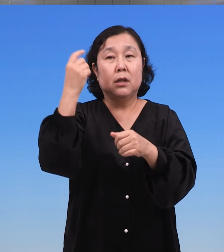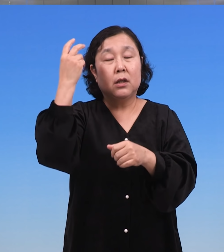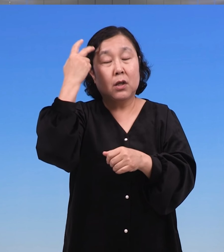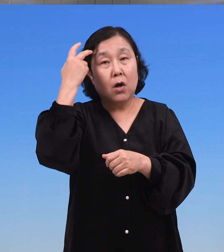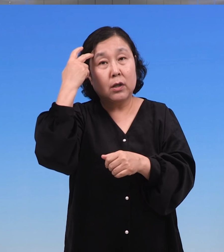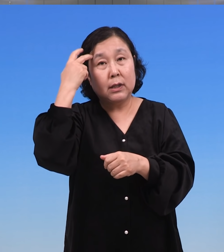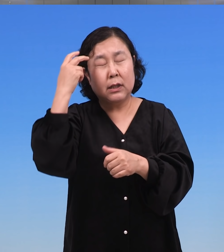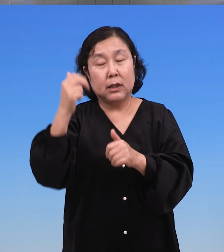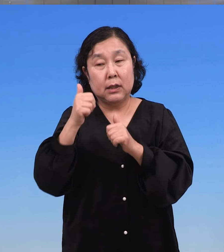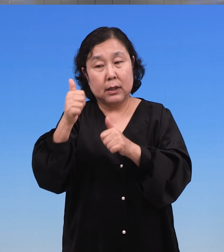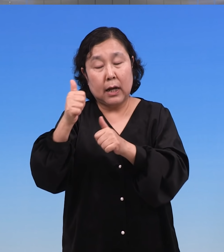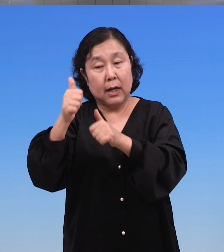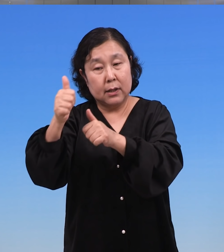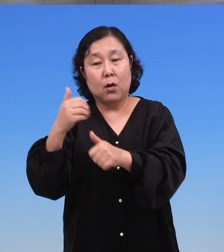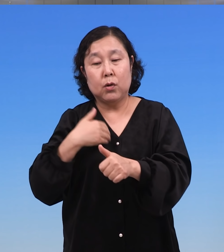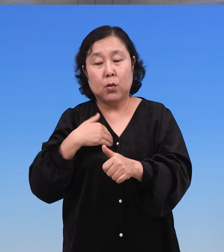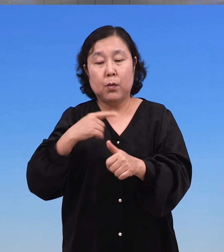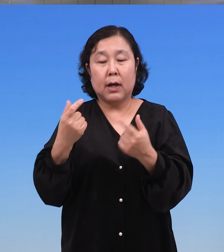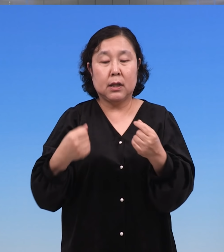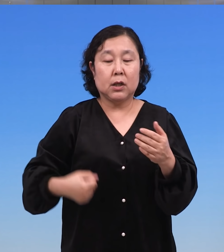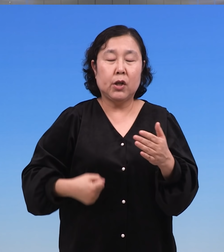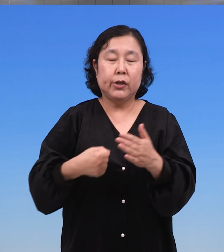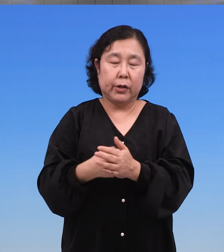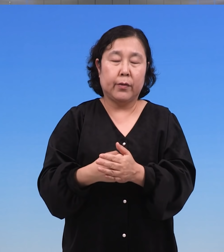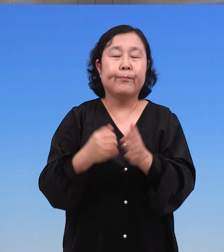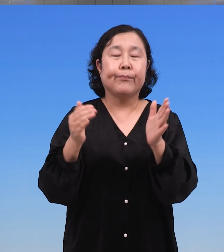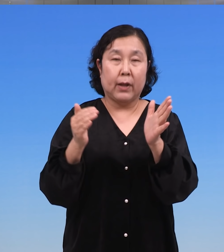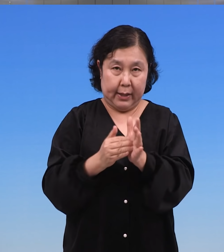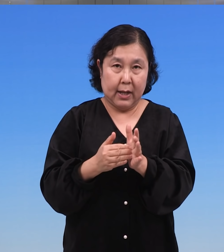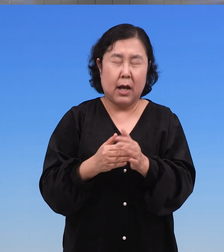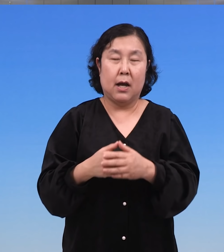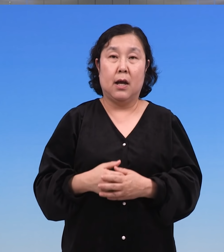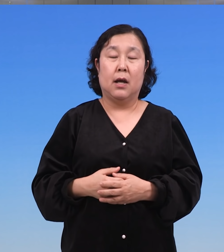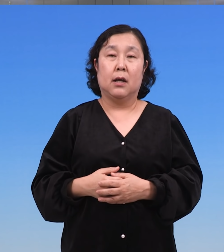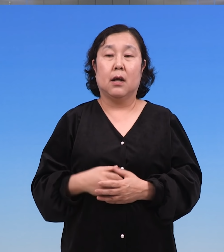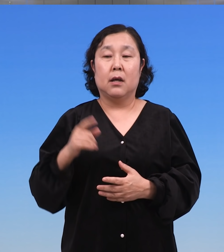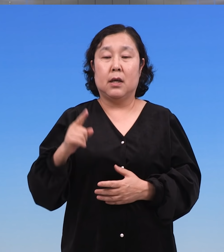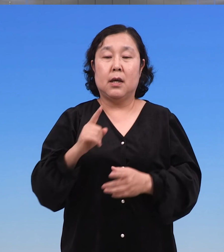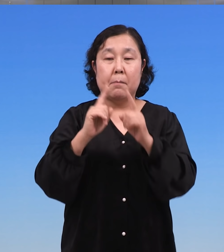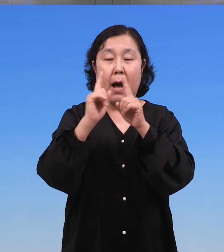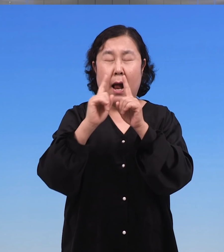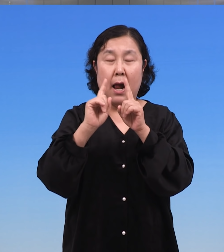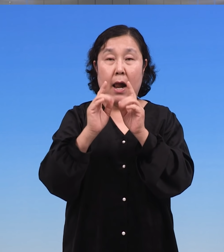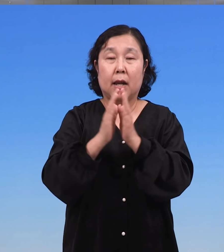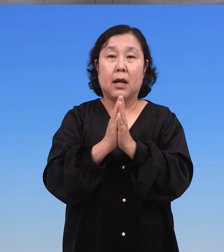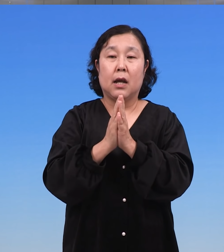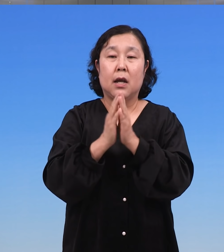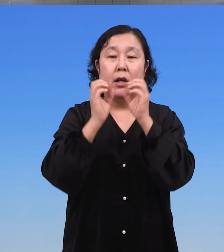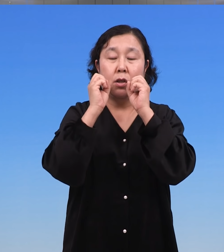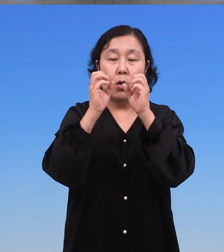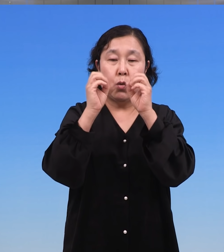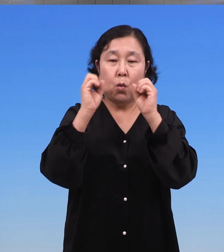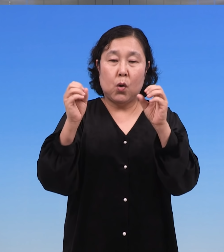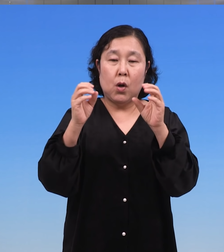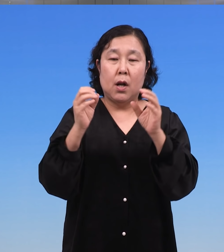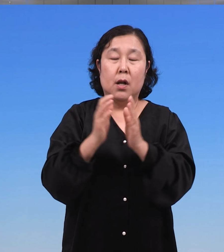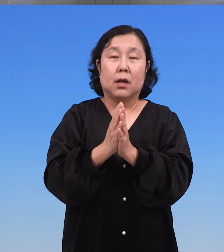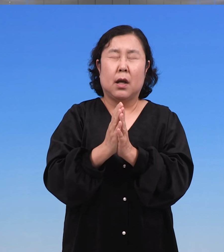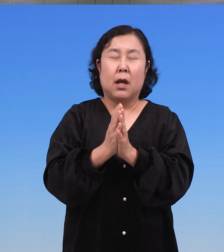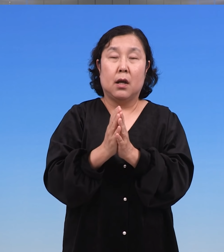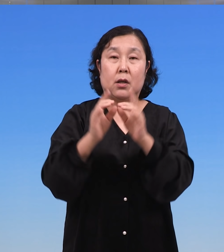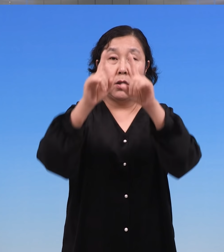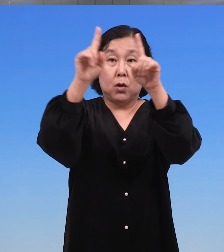저는 이 원장님, 크리스찬 원장님의 이 한마디가 이게 뭐 전도지 뭐 백만장을 뿌리는